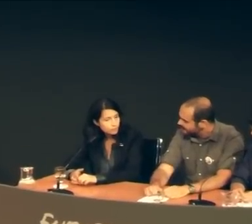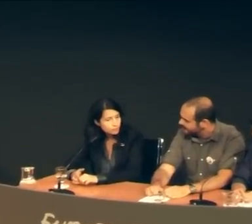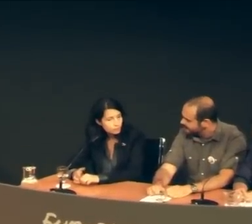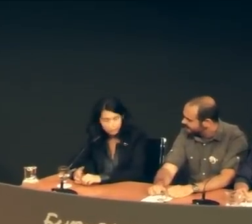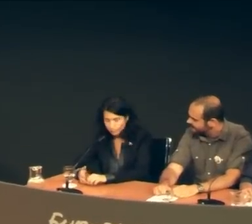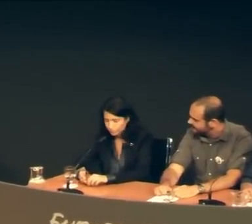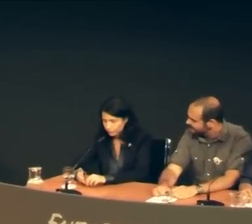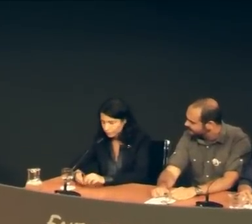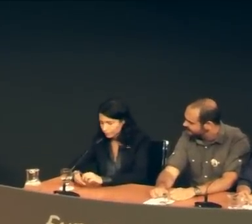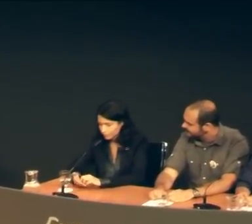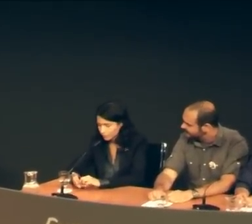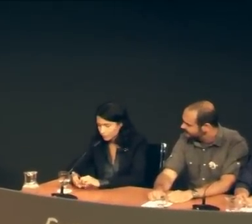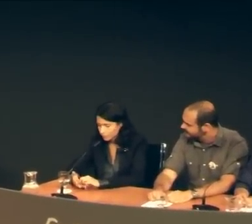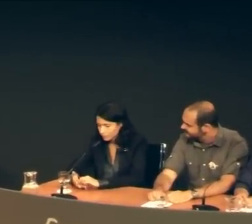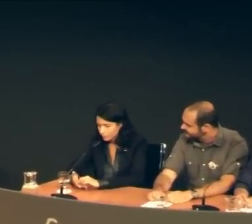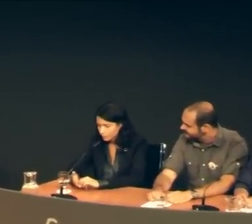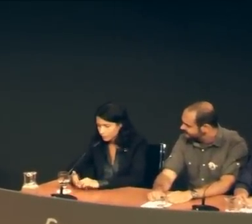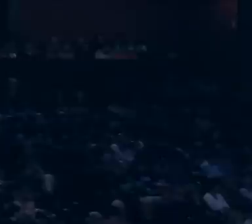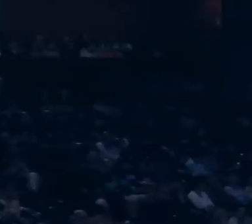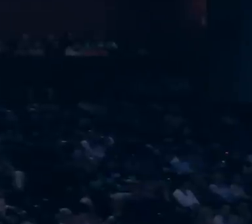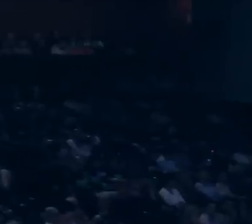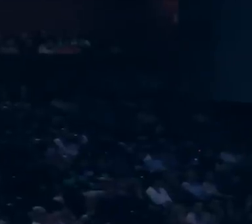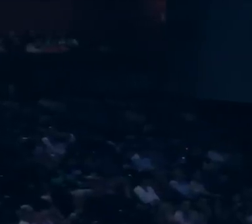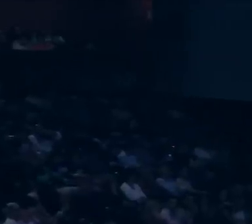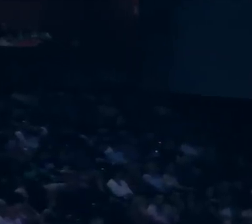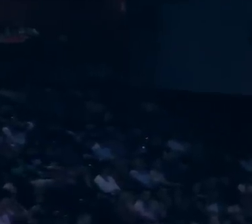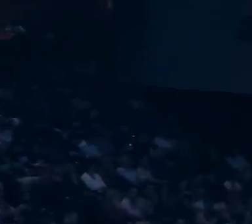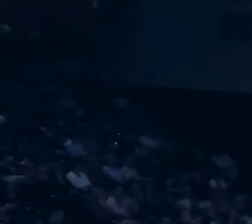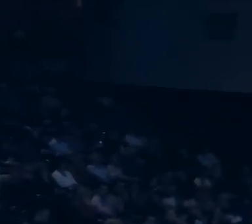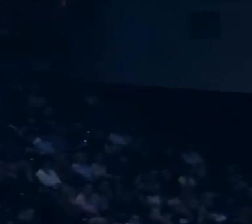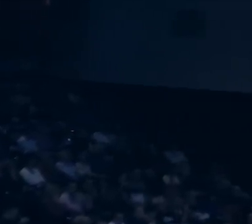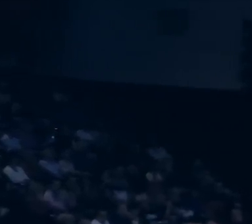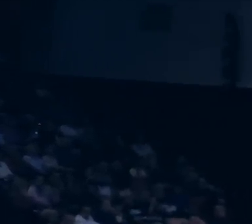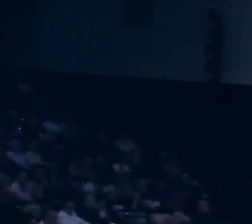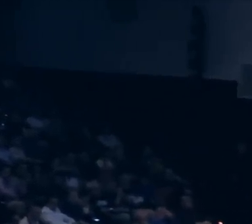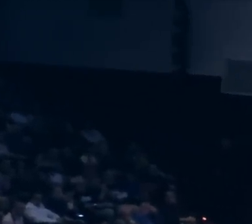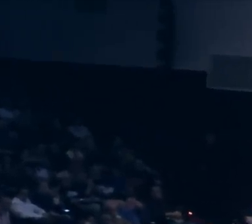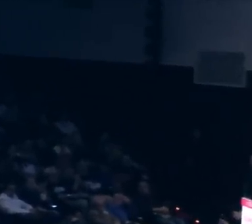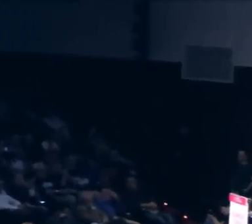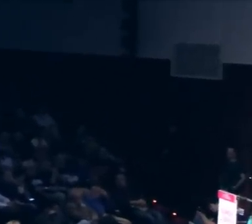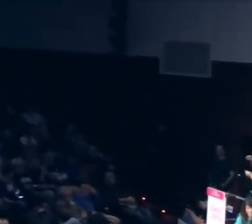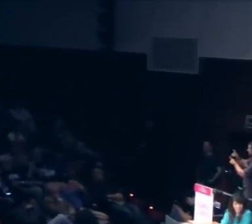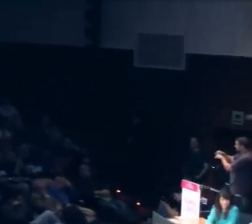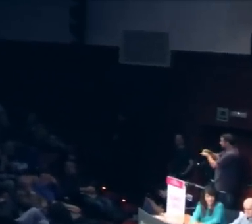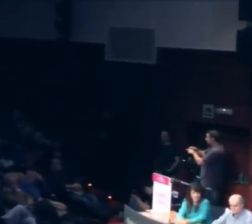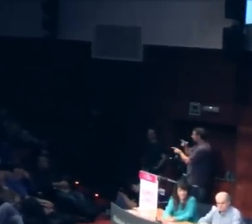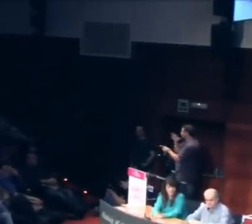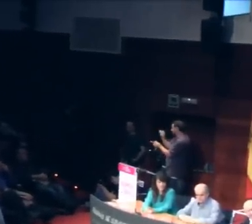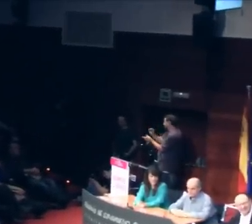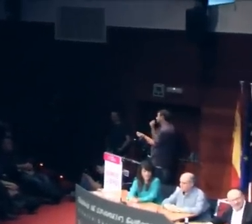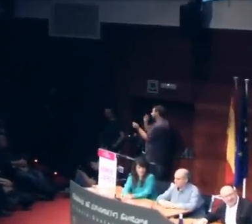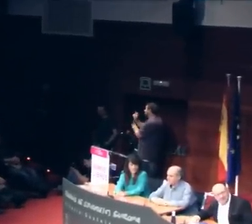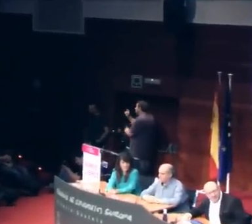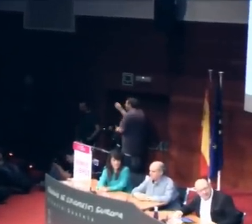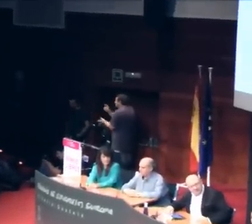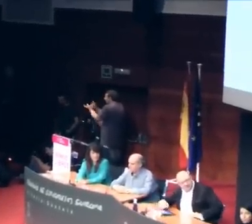la propuesta electoral es que no sé cuantitos que lleva 20 años con las mismas prebendas, hombre, correcto, que deje paso a otro, ¿no? Efectivamente. Así es.